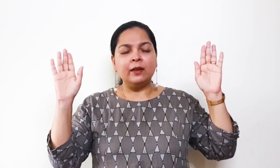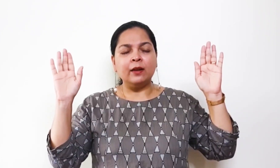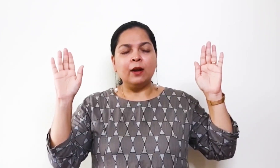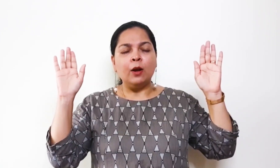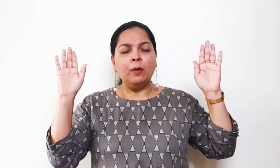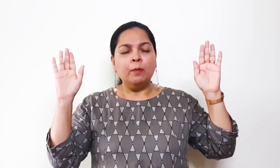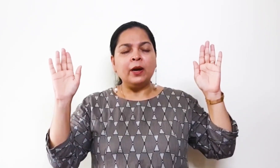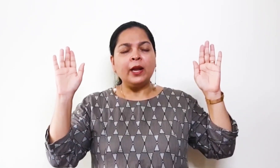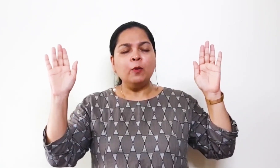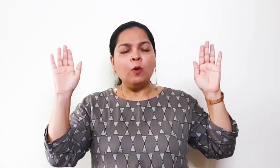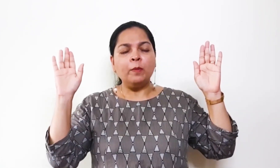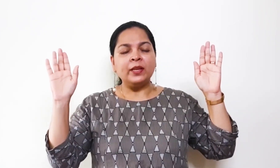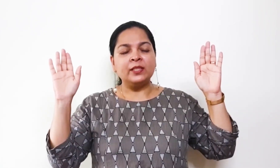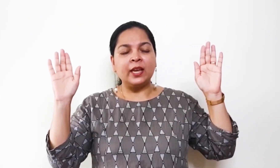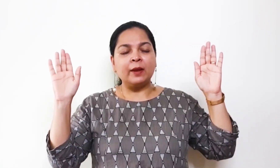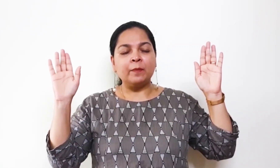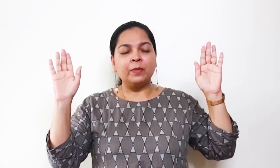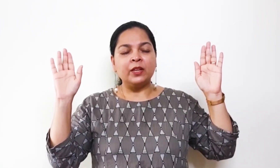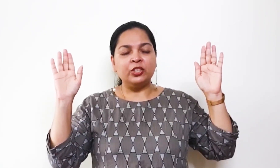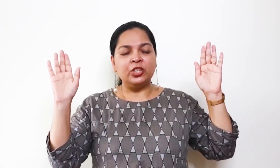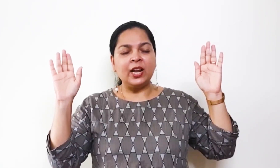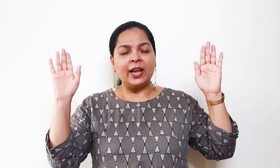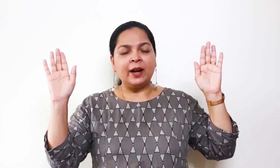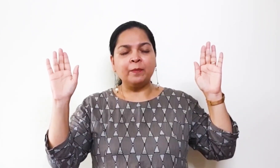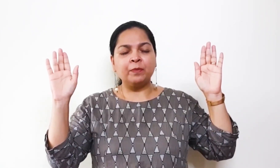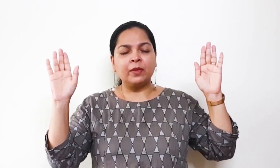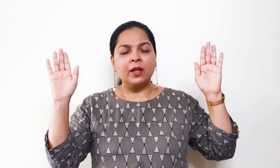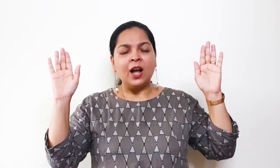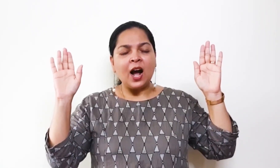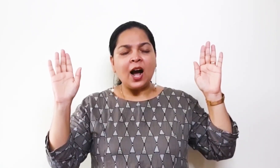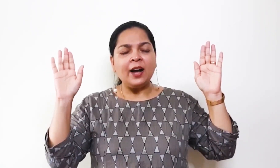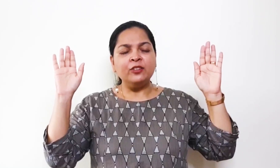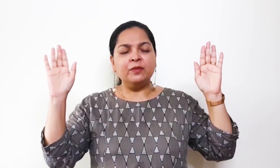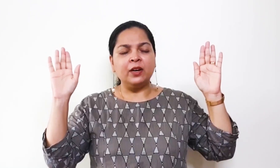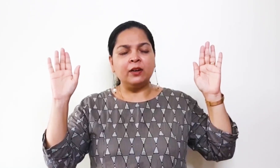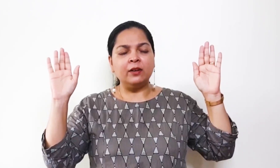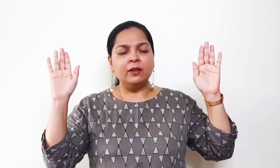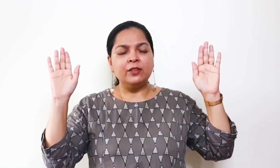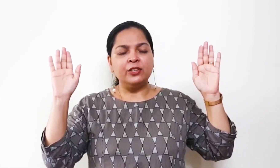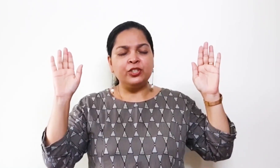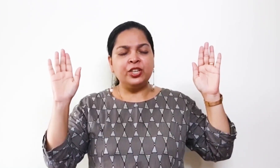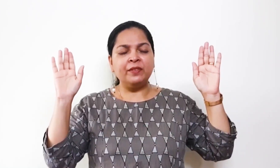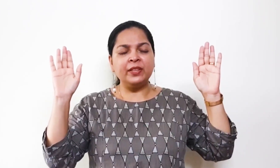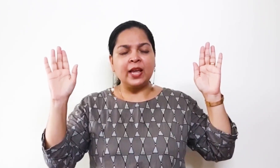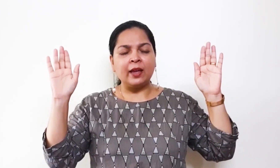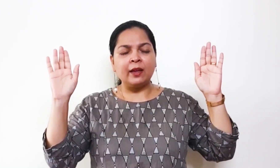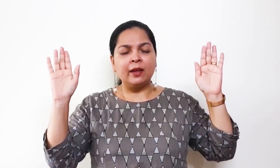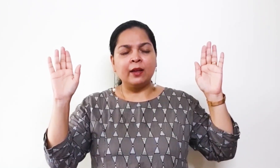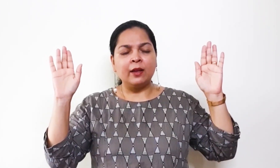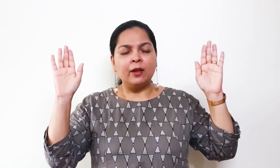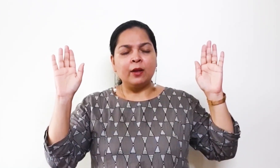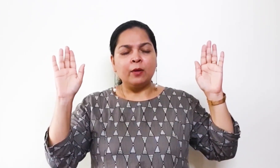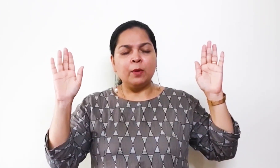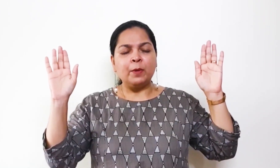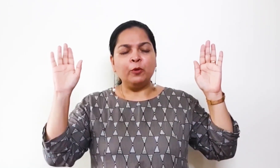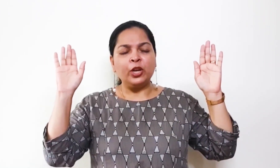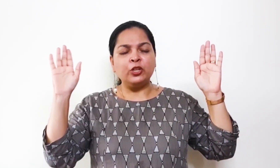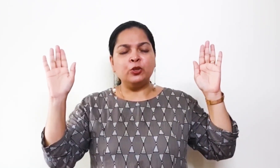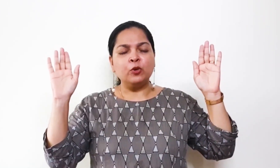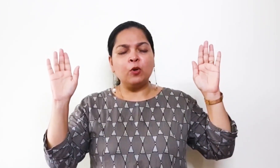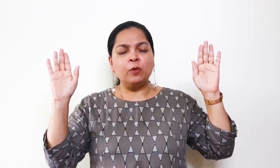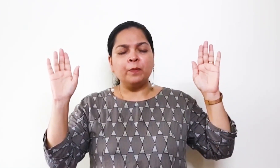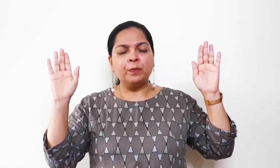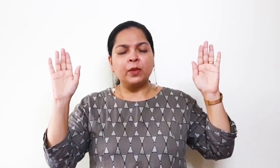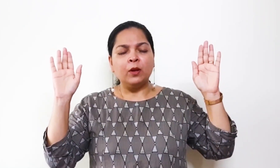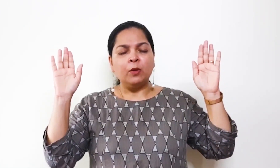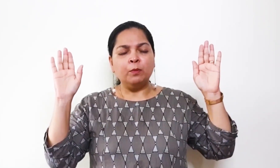दिन मरे हुओं में से जिलाया। आज वह जीवित है। मैं प्रभु